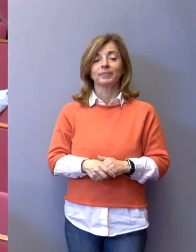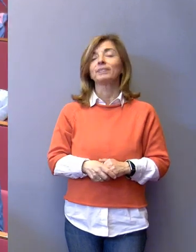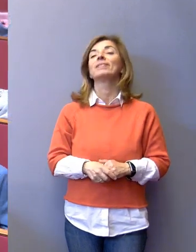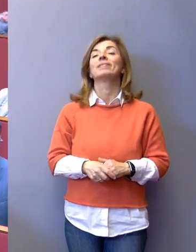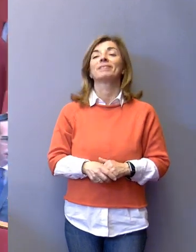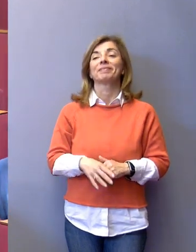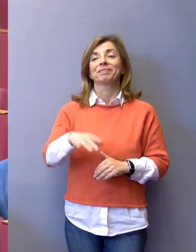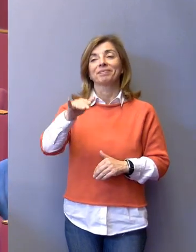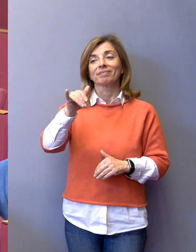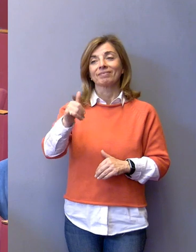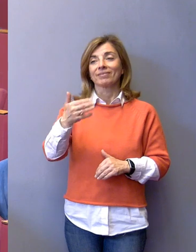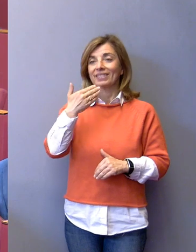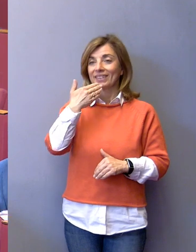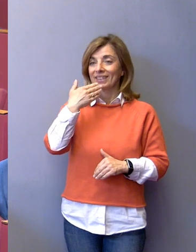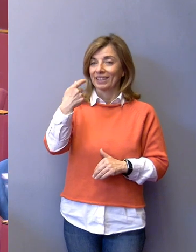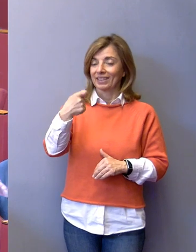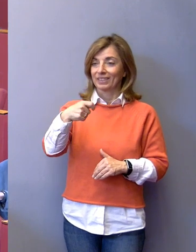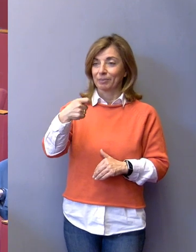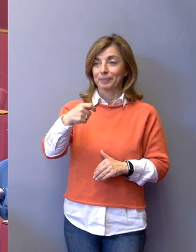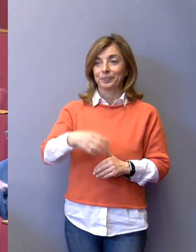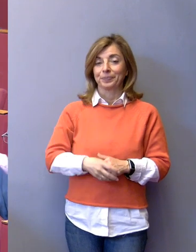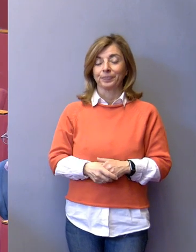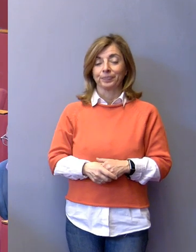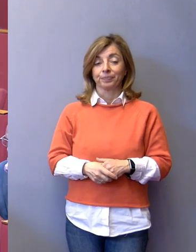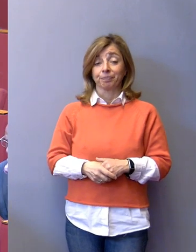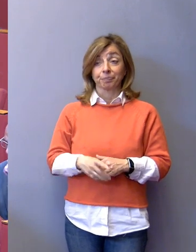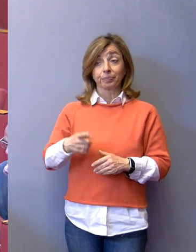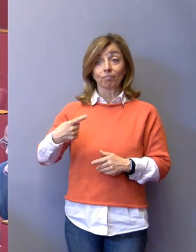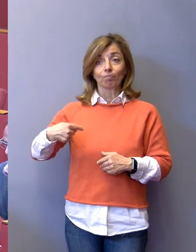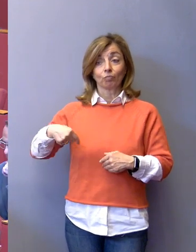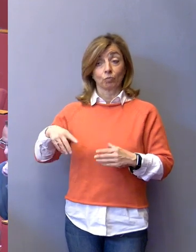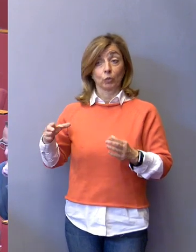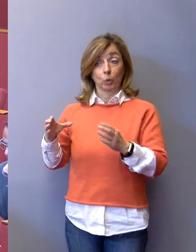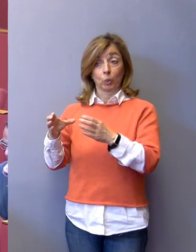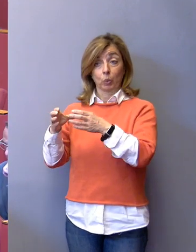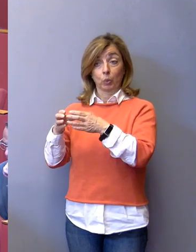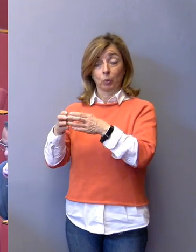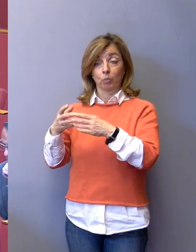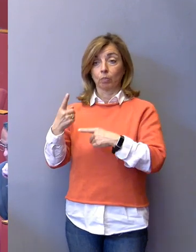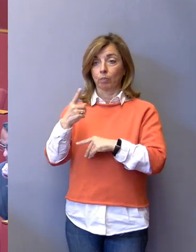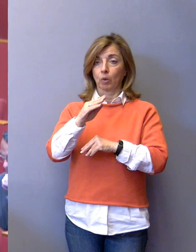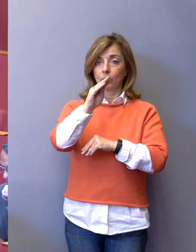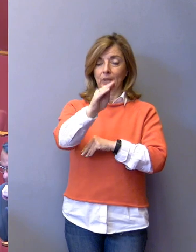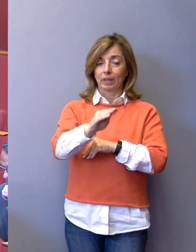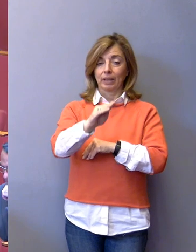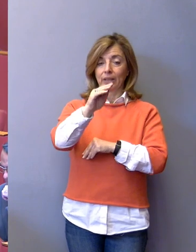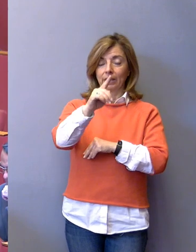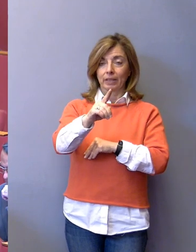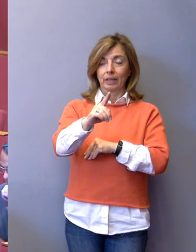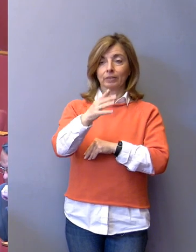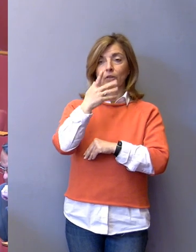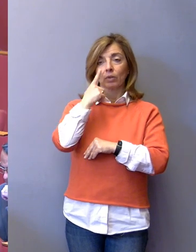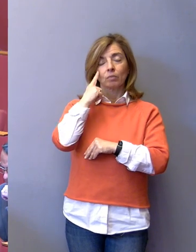Sì grazie presidente ma da parte del nostro gruppo ce l'ha richiesta la presidenza quella di esprimere vicinanza